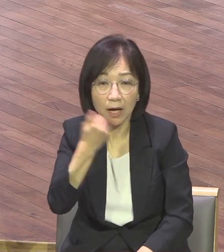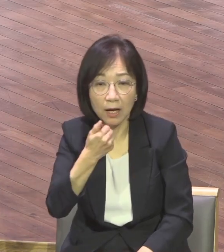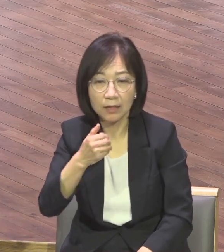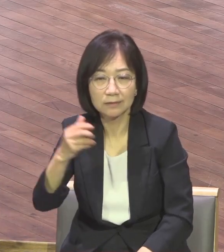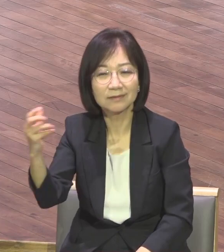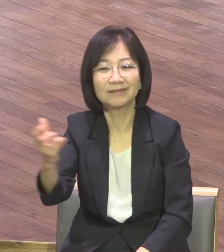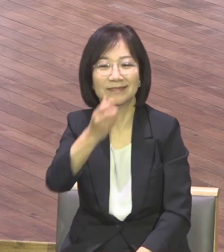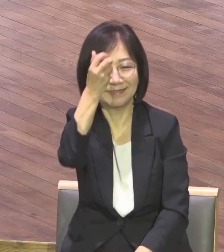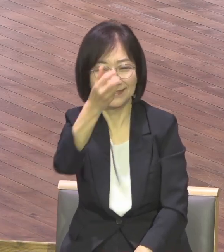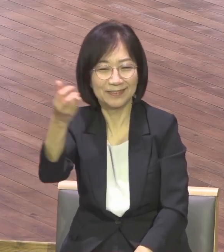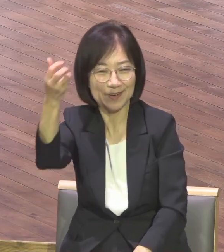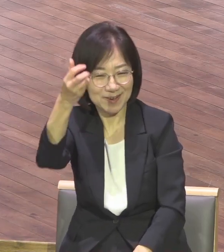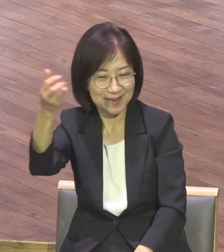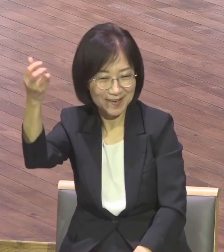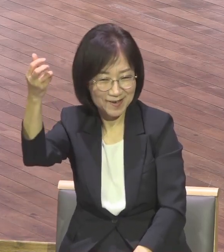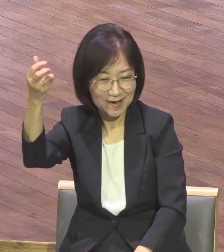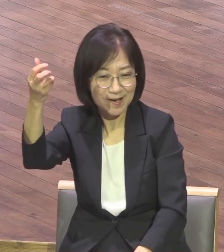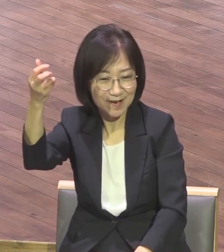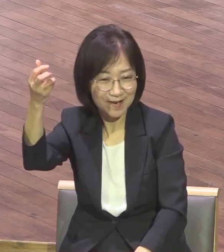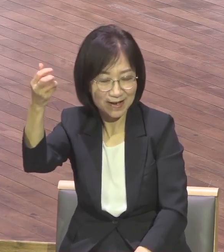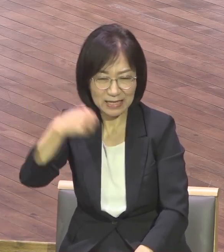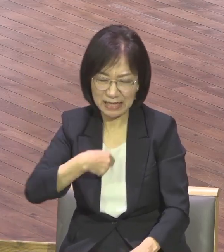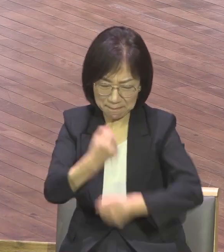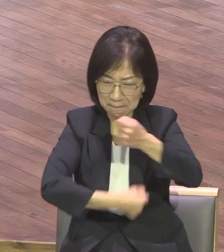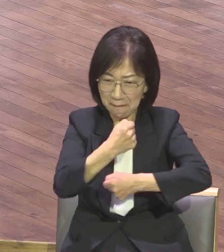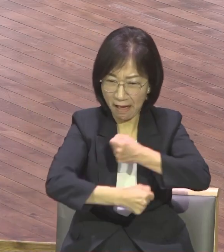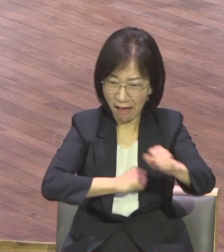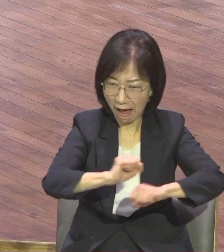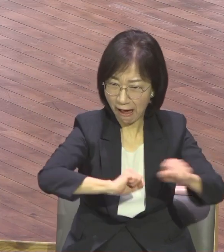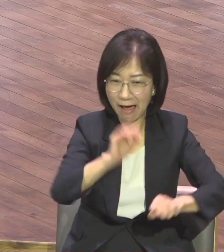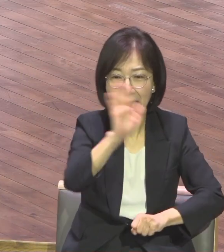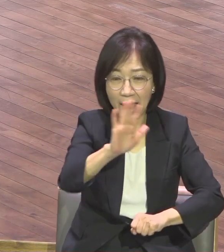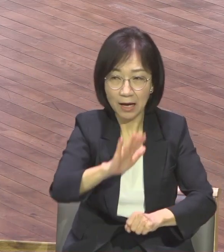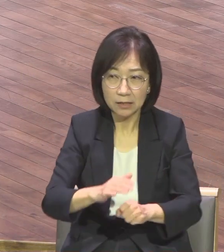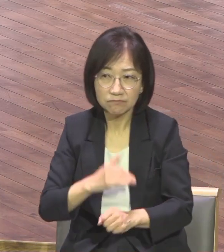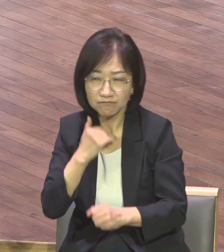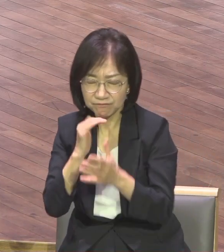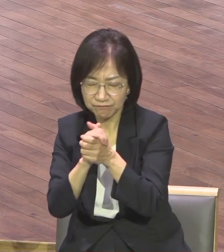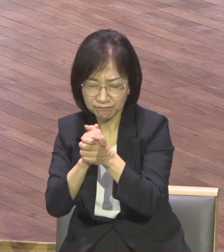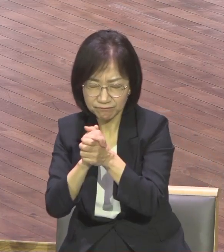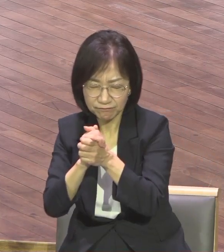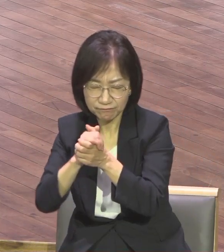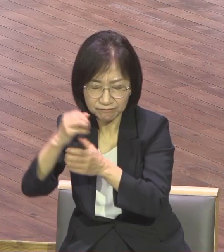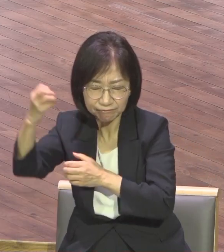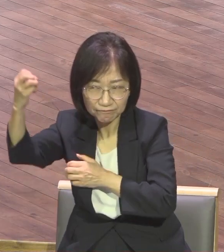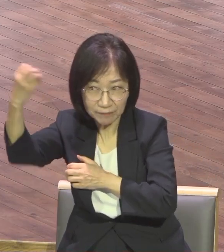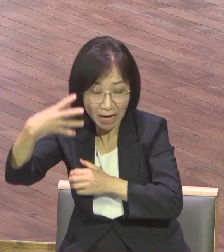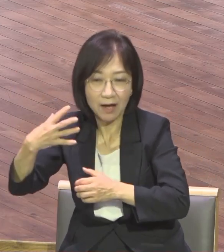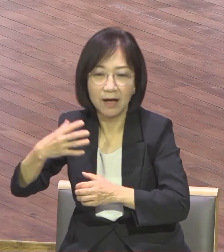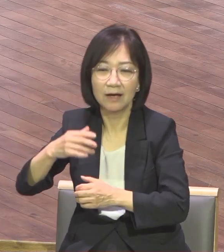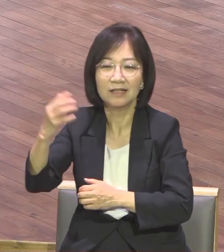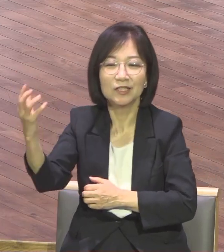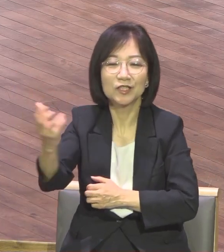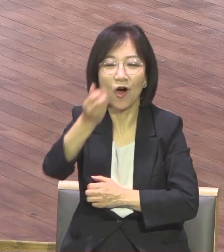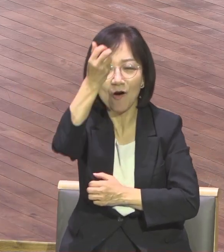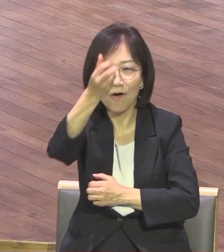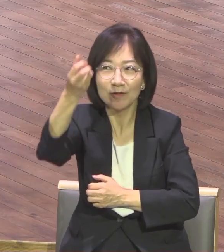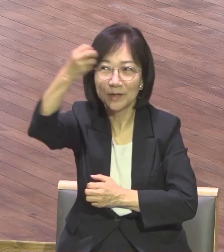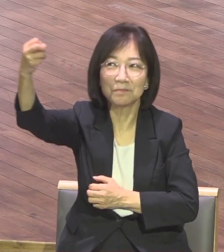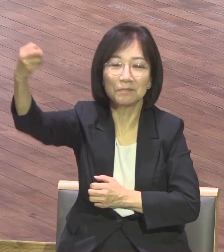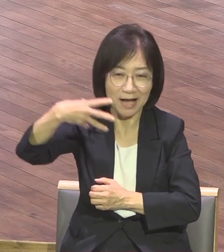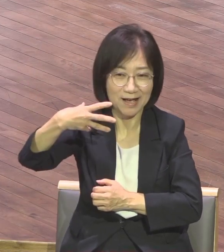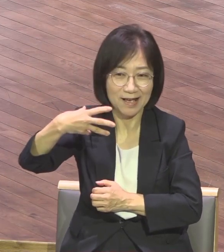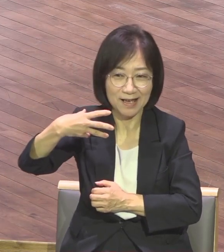이 소리를 아무나 듣는 게 아니에요. 영안이 어두운 사람은 성령이 이르시되 안 들립니다. 그렇게 인본주의